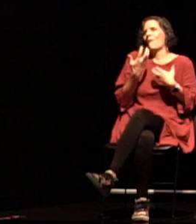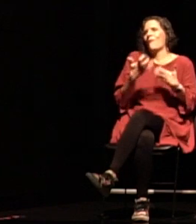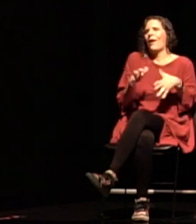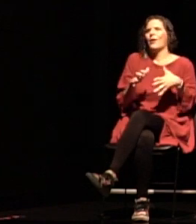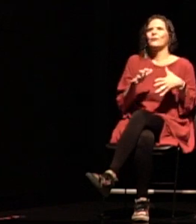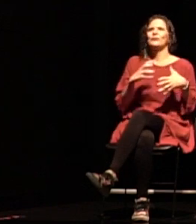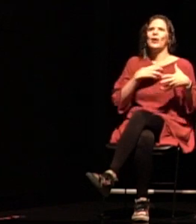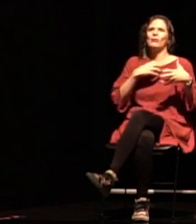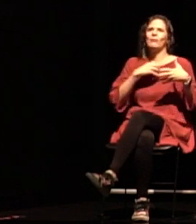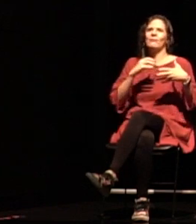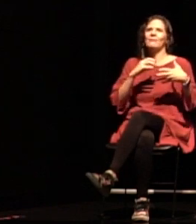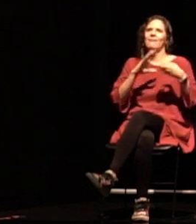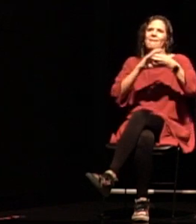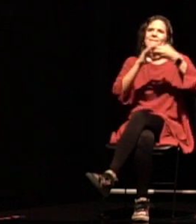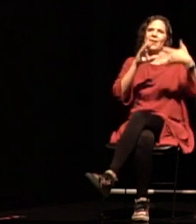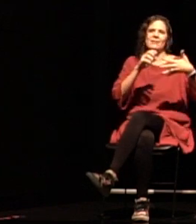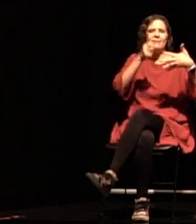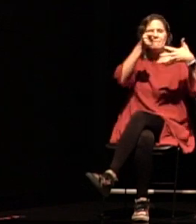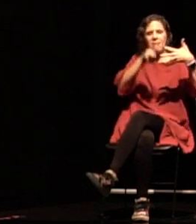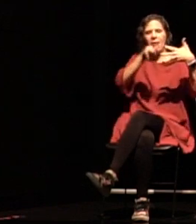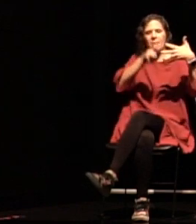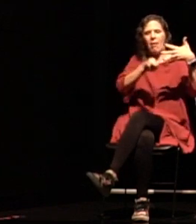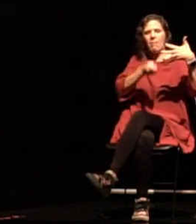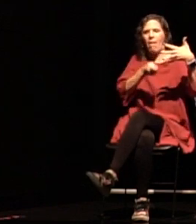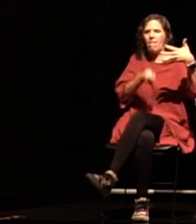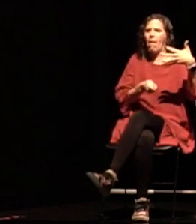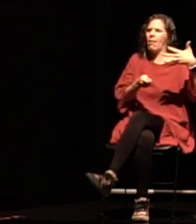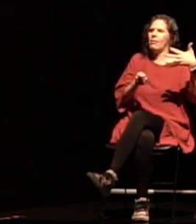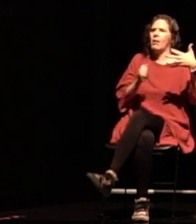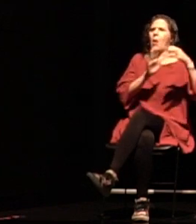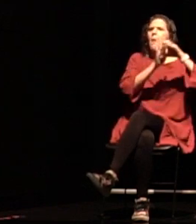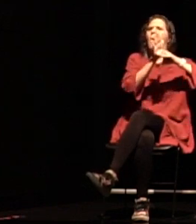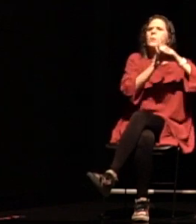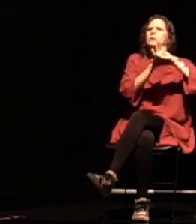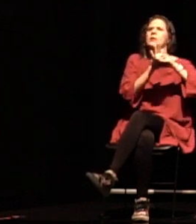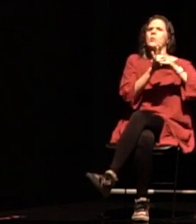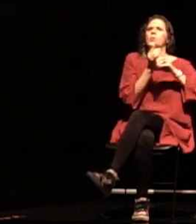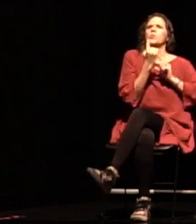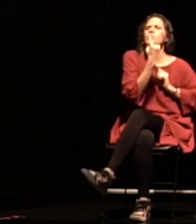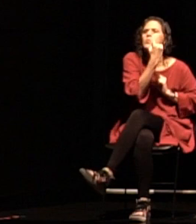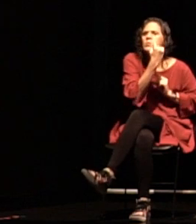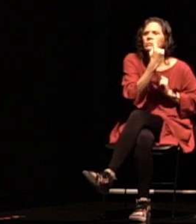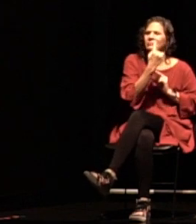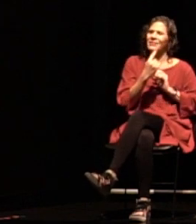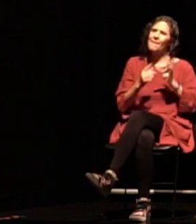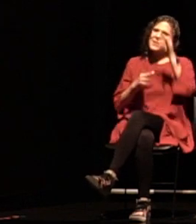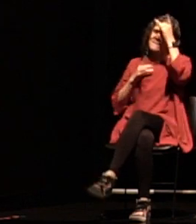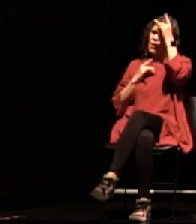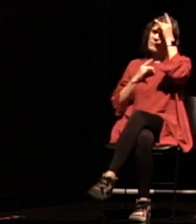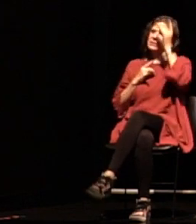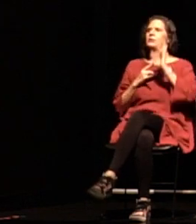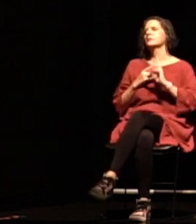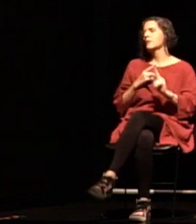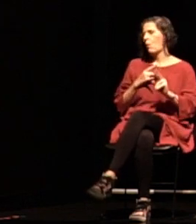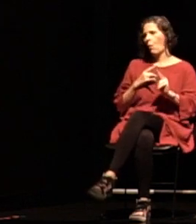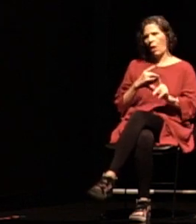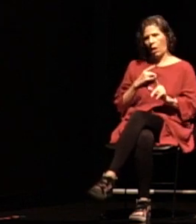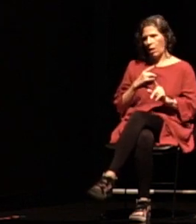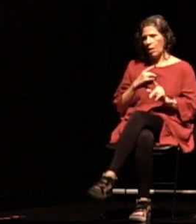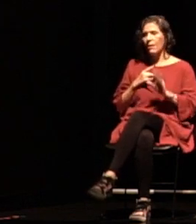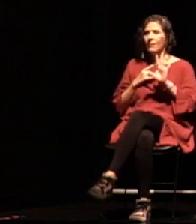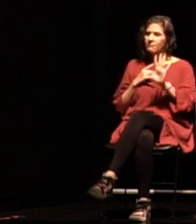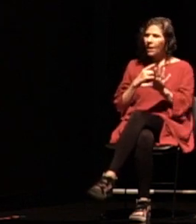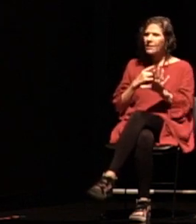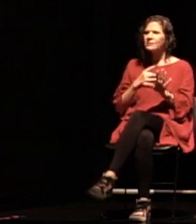categorial, né, enfim, conceitual, que hoje se atribui ao termo performance. Mas